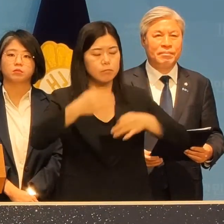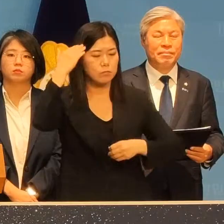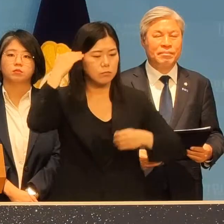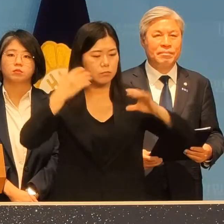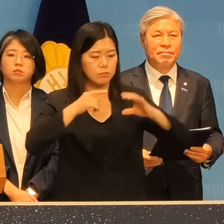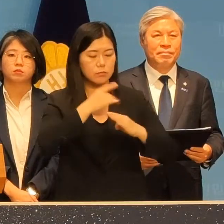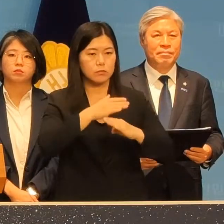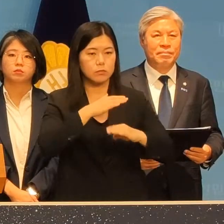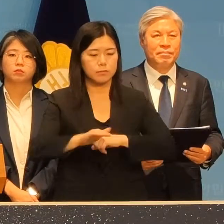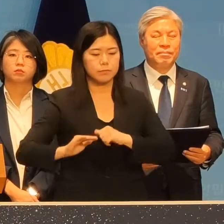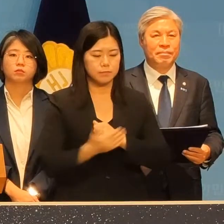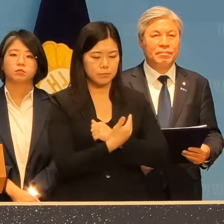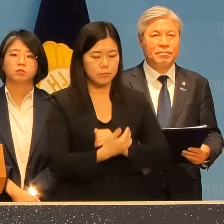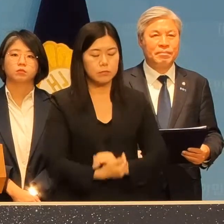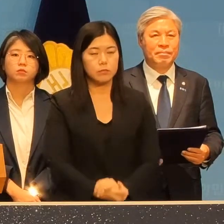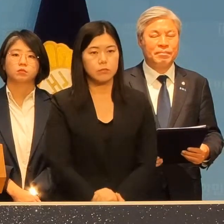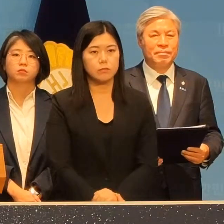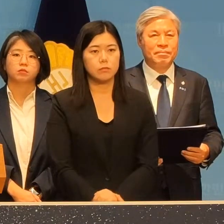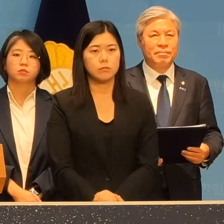민주주의를 지켜냈습니다.